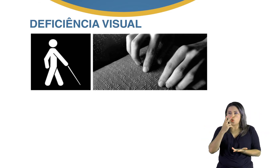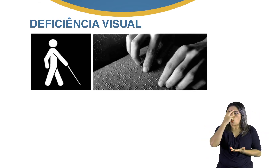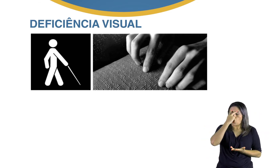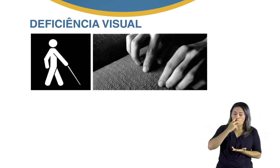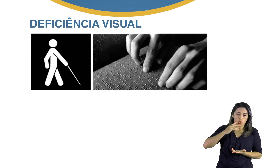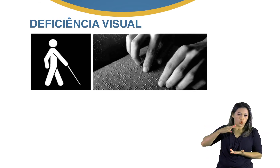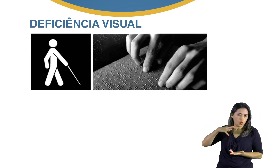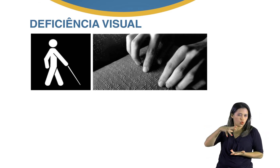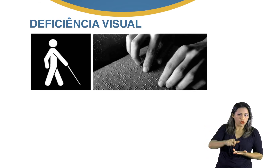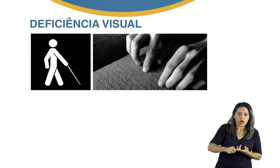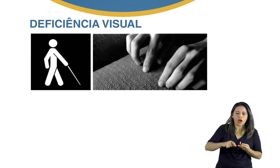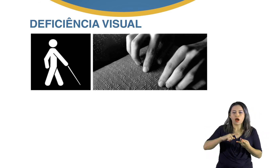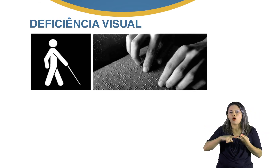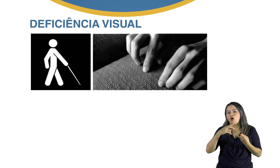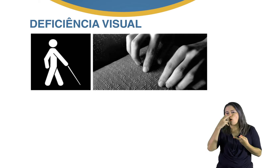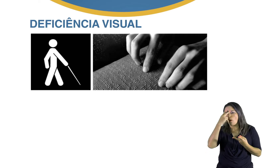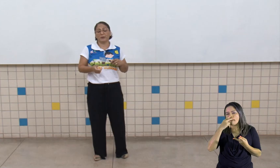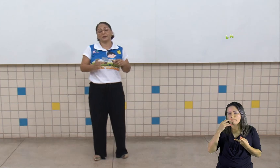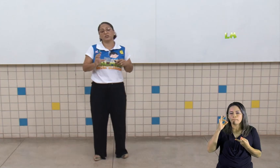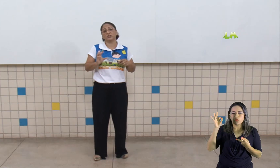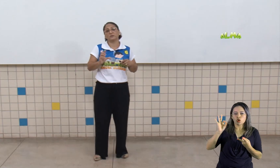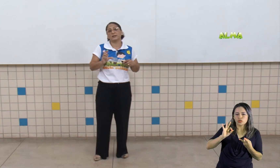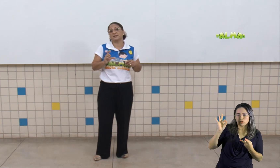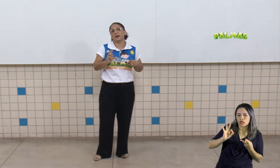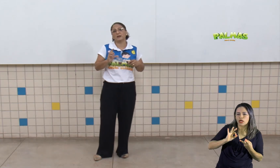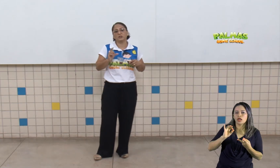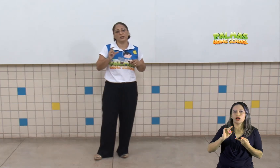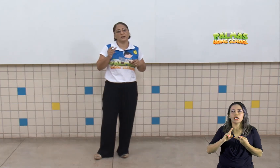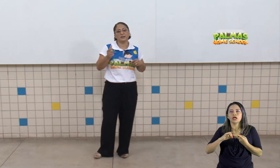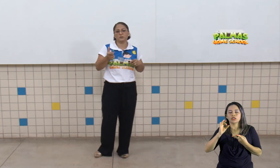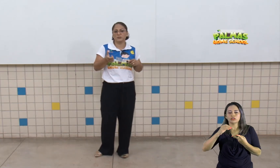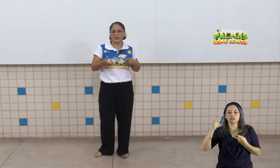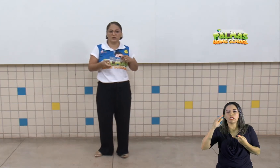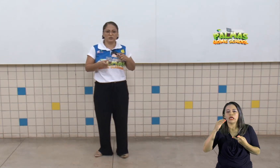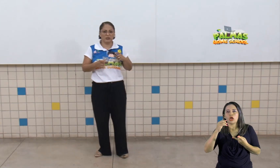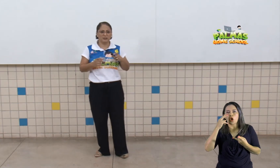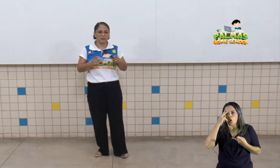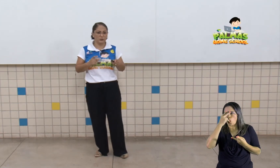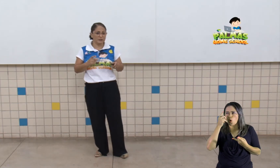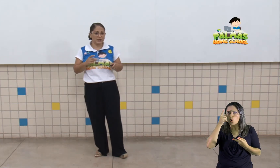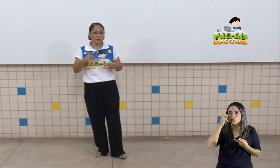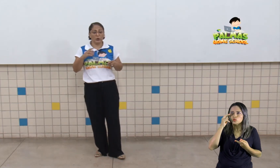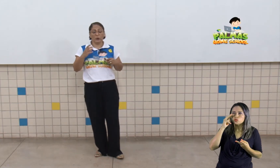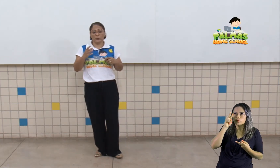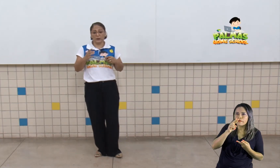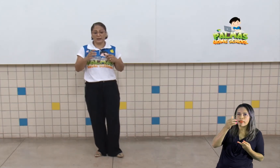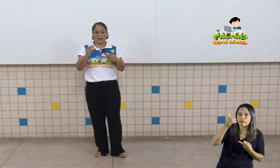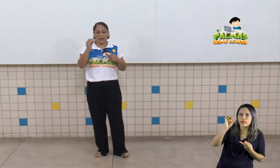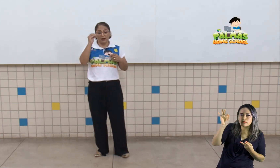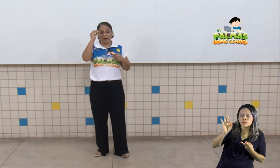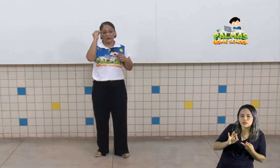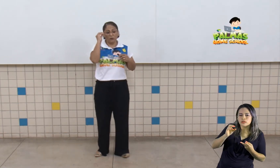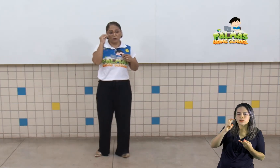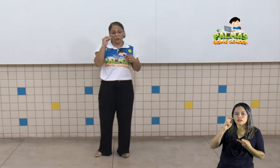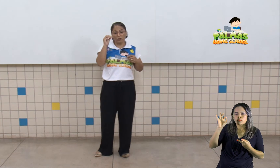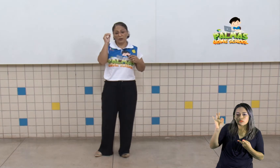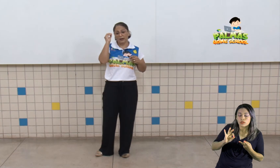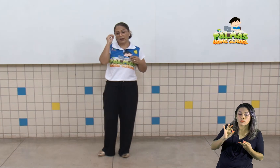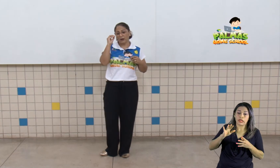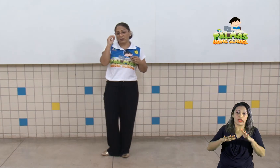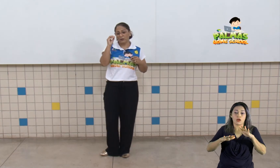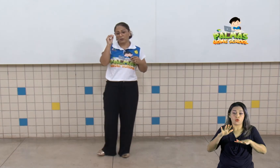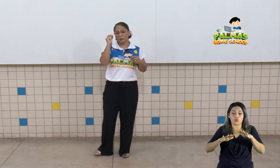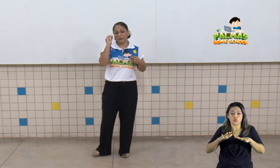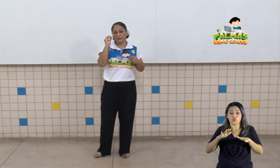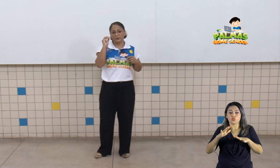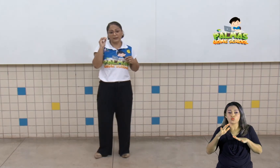completamente como uma porcentagem maior, né? Porque tem gente que fala assim, enxerga 10%, enxerga 5%. Por quê? Em algum